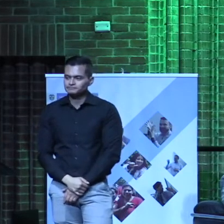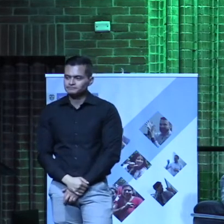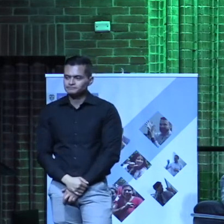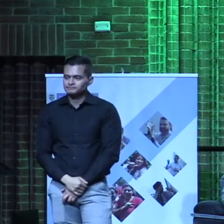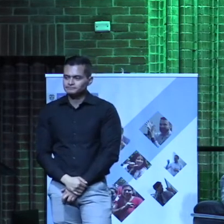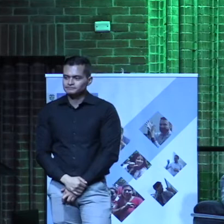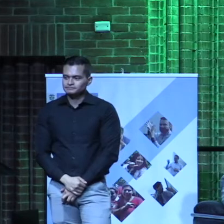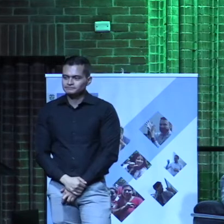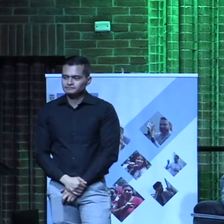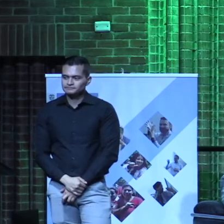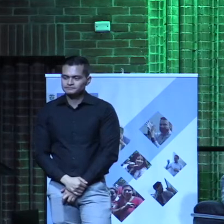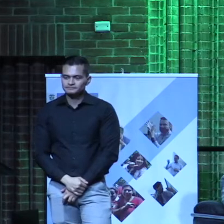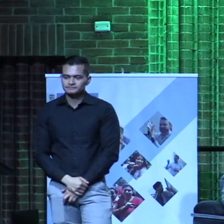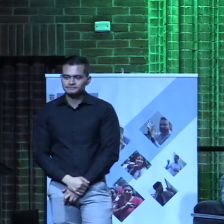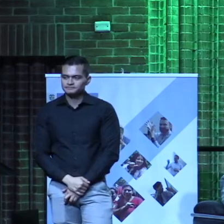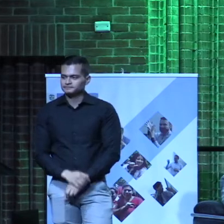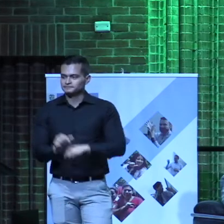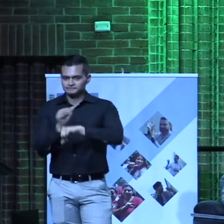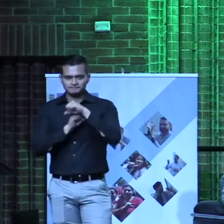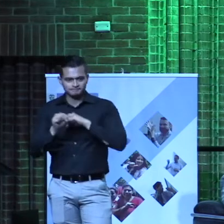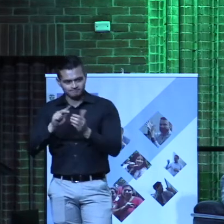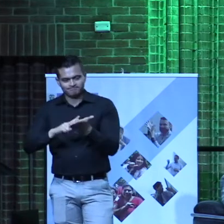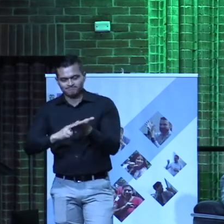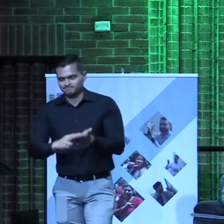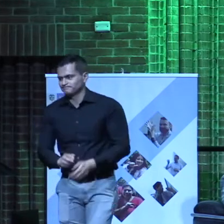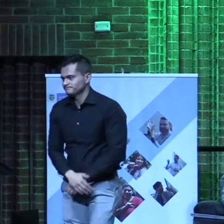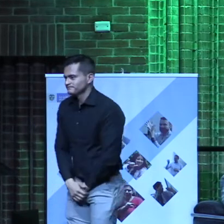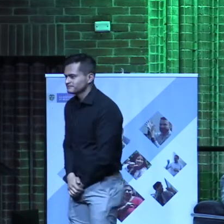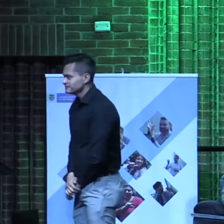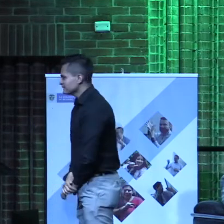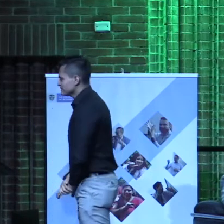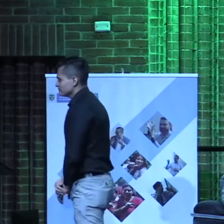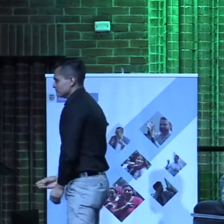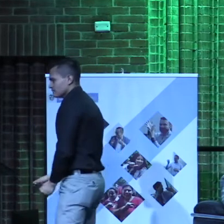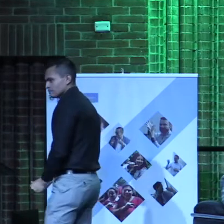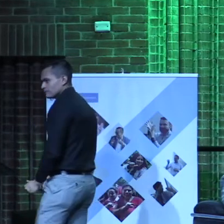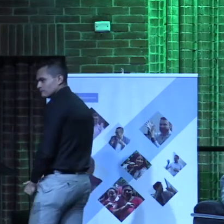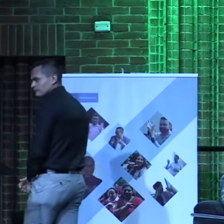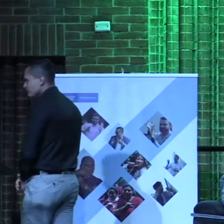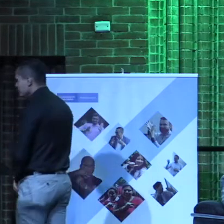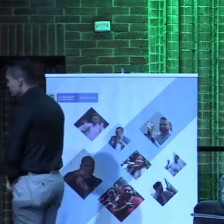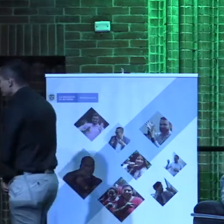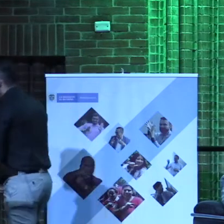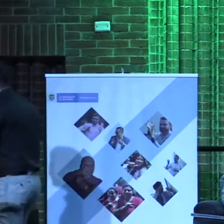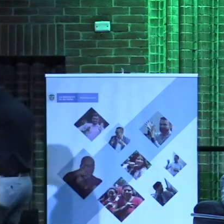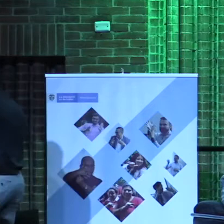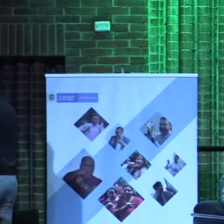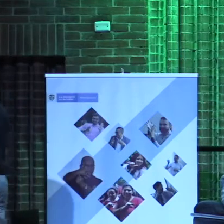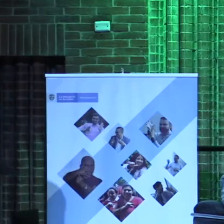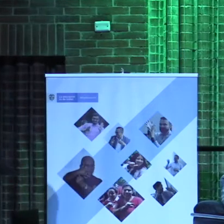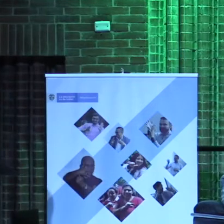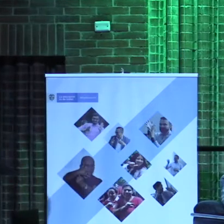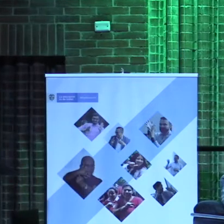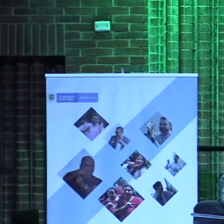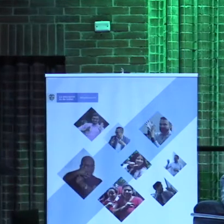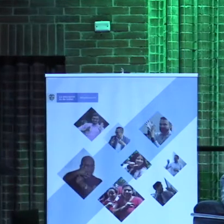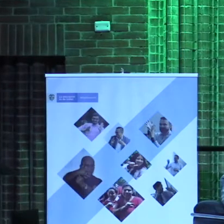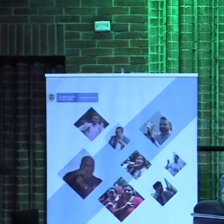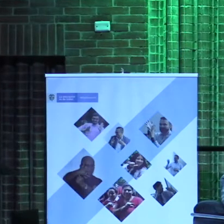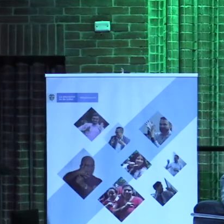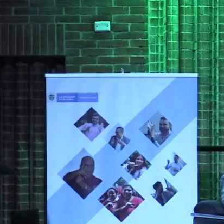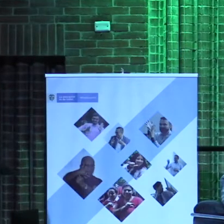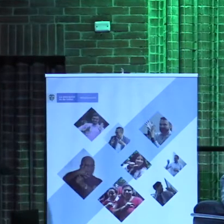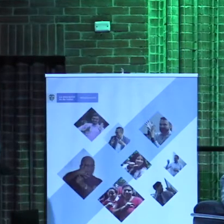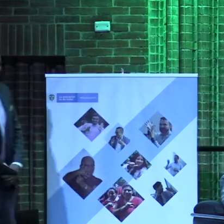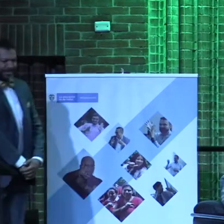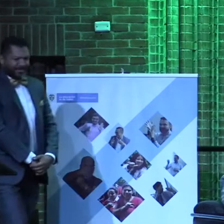Pero eso no lo podemos hacer solos. Entonces necesitamos hacerlo y aprender de los que